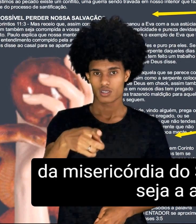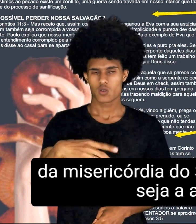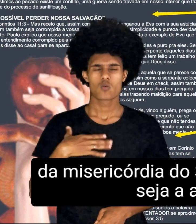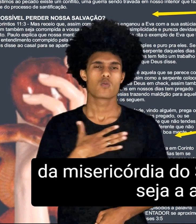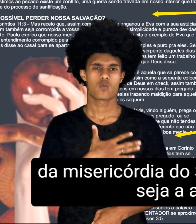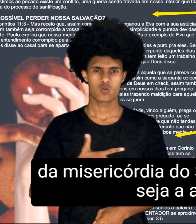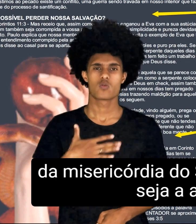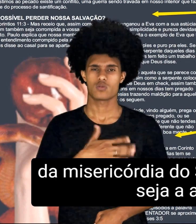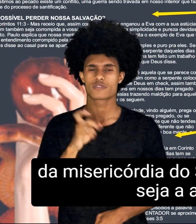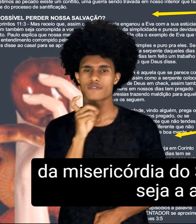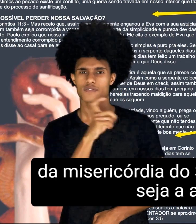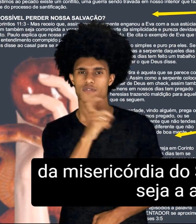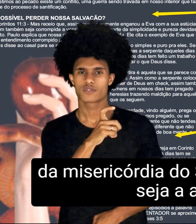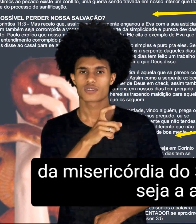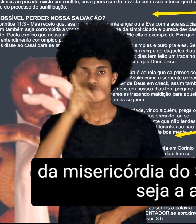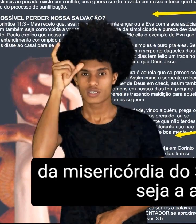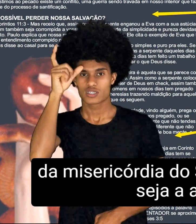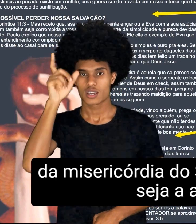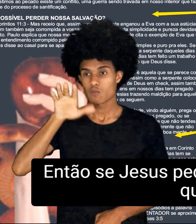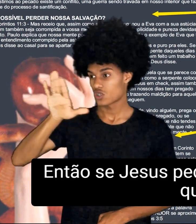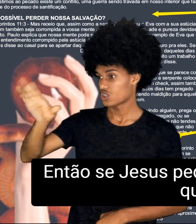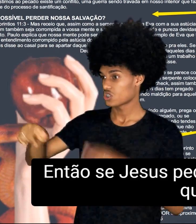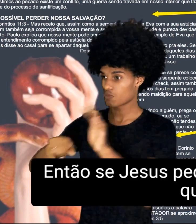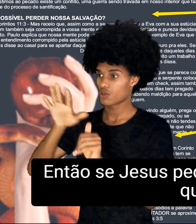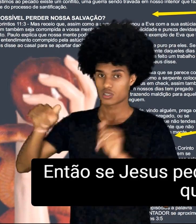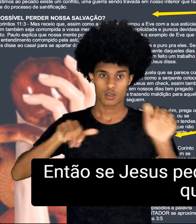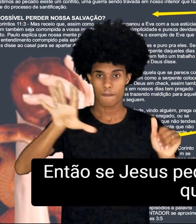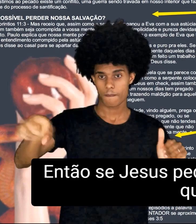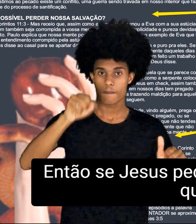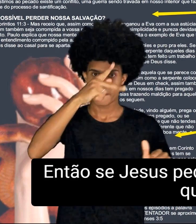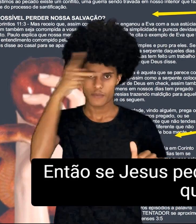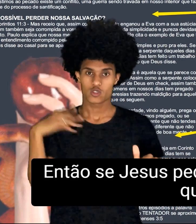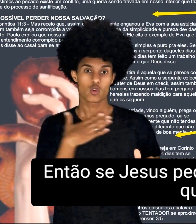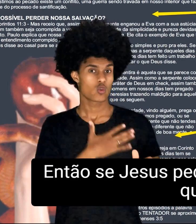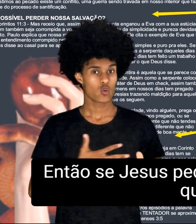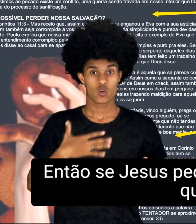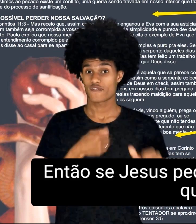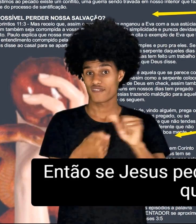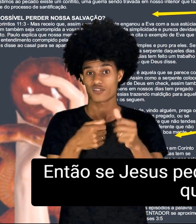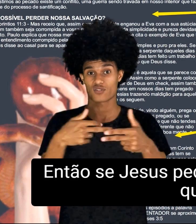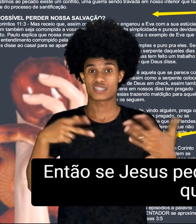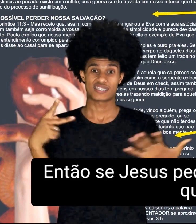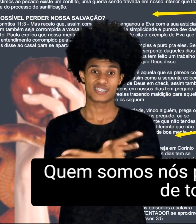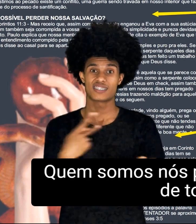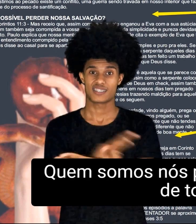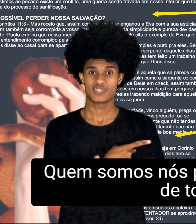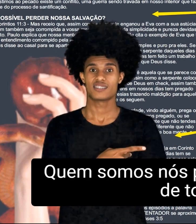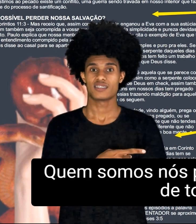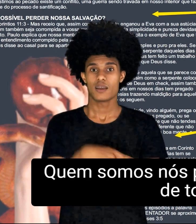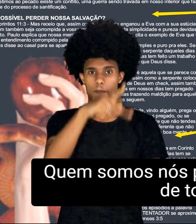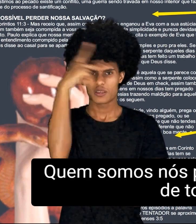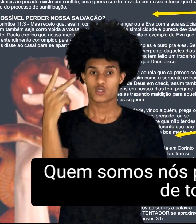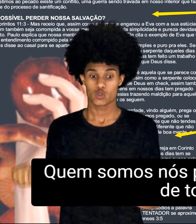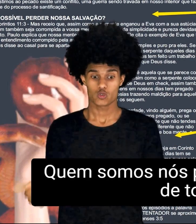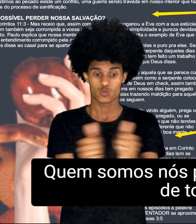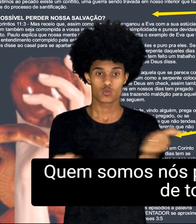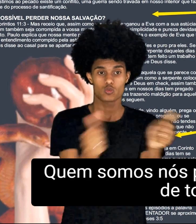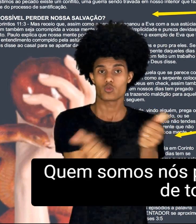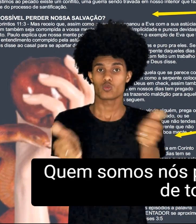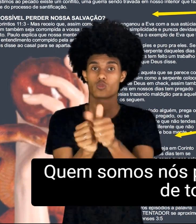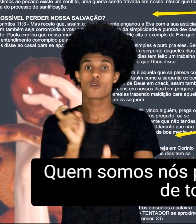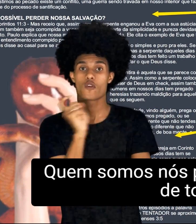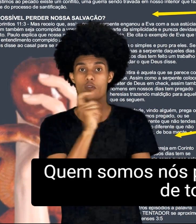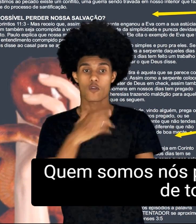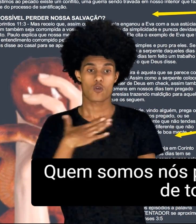70 vezes 7, ou seja, até que ele venha. Então, se Jesus pediu para você perdoar ele até que ele venha, quem somos nós para não perdoar,